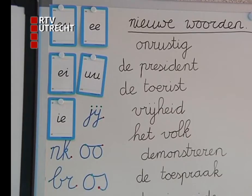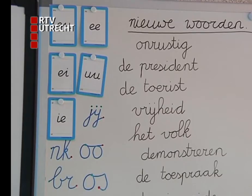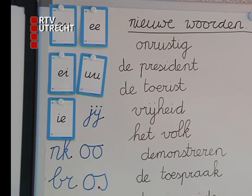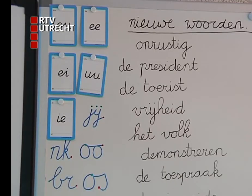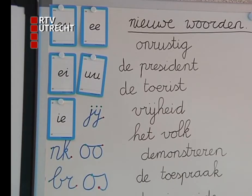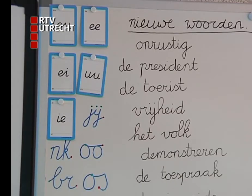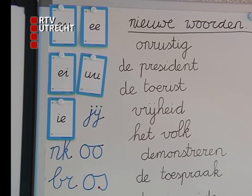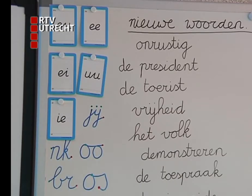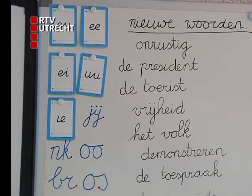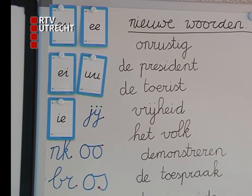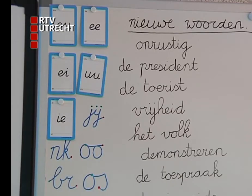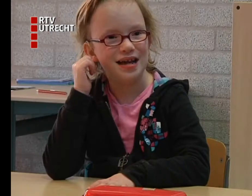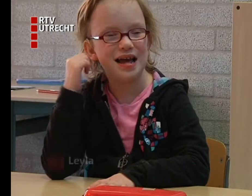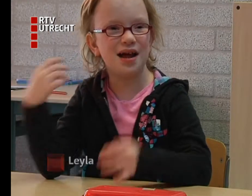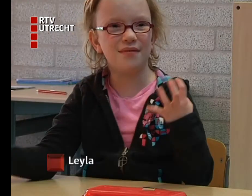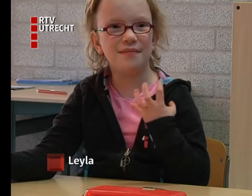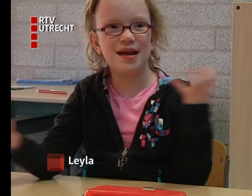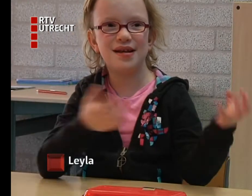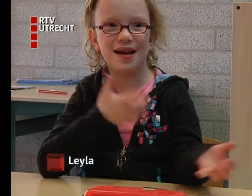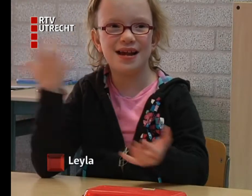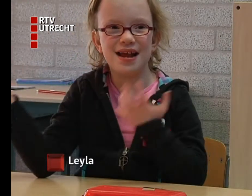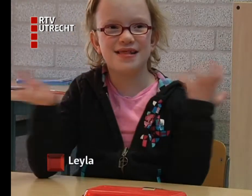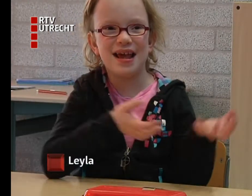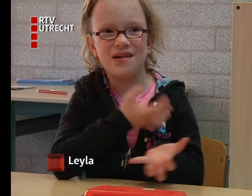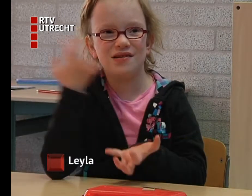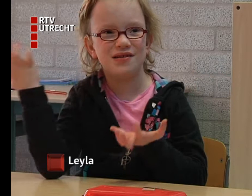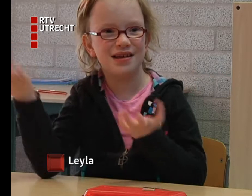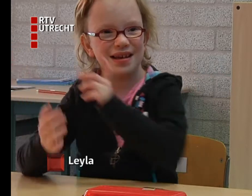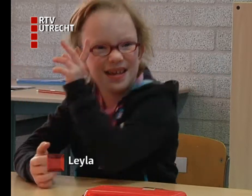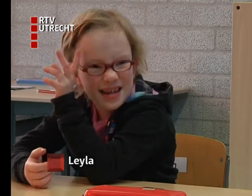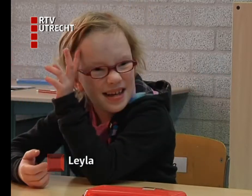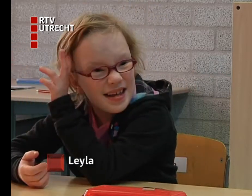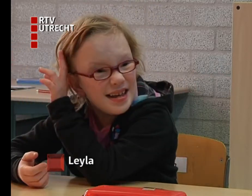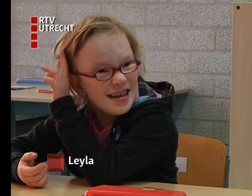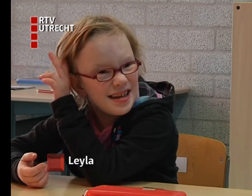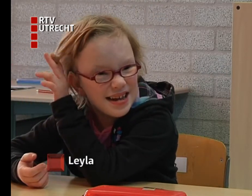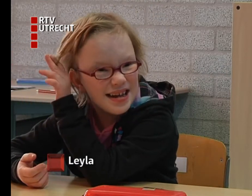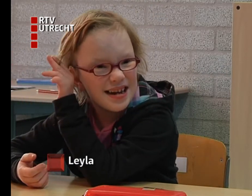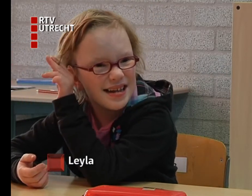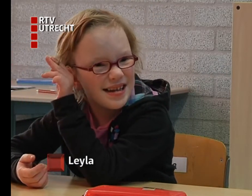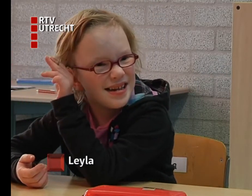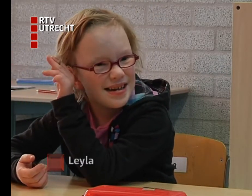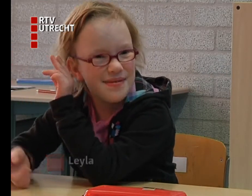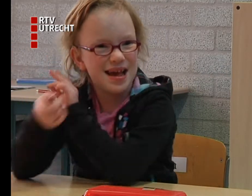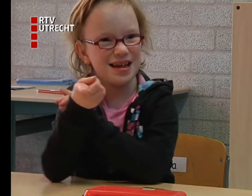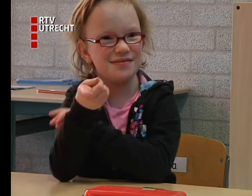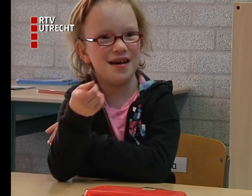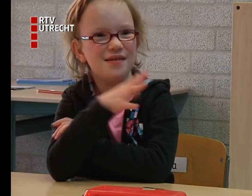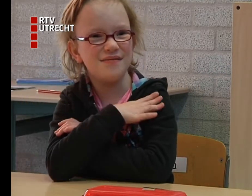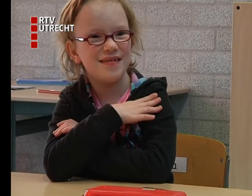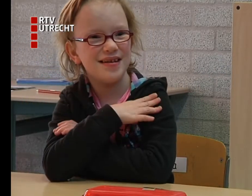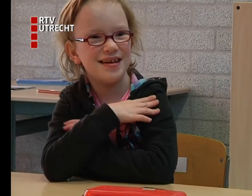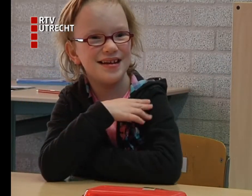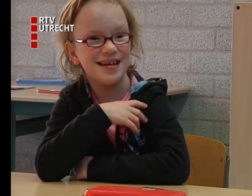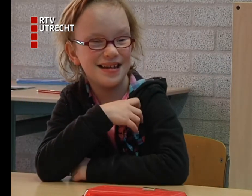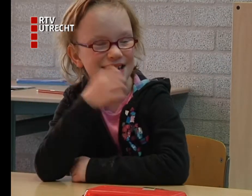maar ze vinden de bezuinigingen maar niks. En ook een beetje geïrriteerd. Ja, je bent ook een beetje geïrriteerd. Ja. Ben jij dat ook?